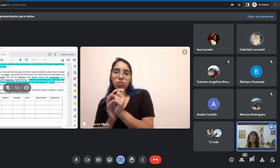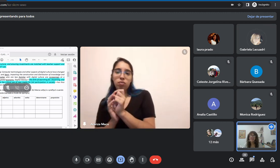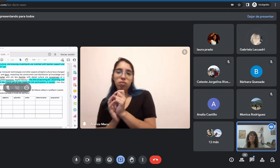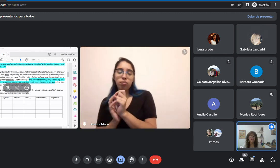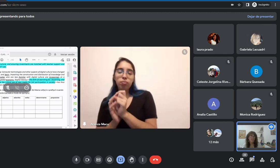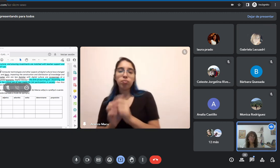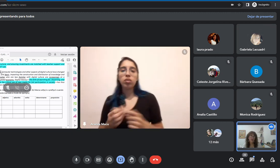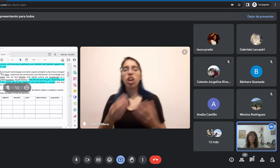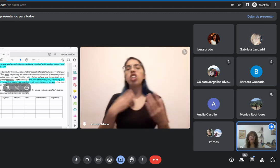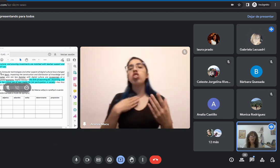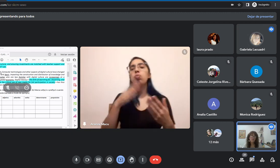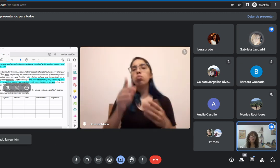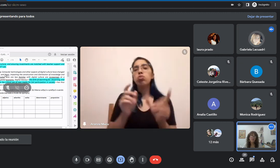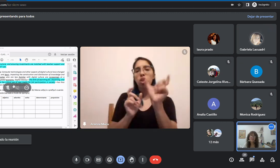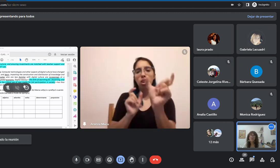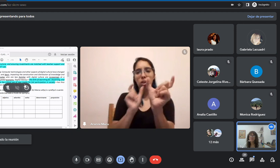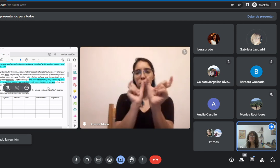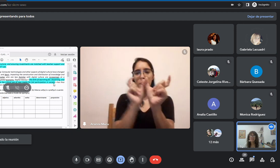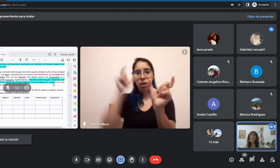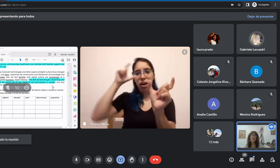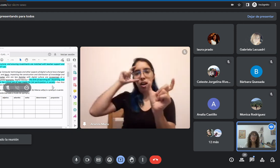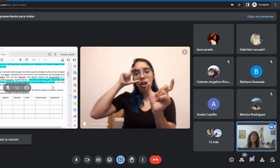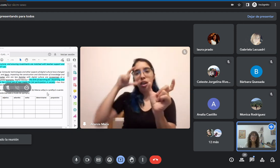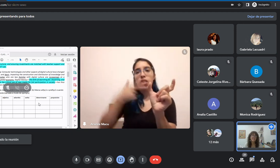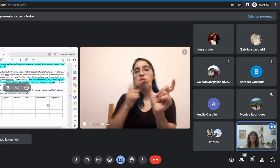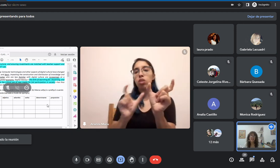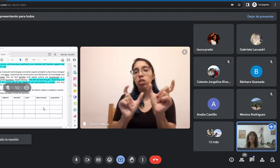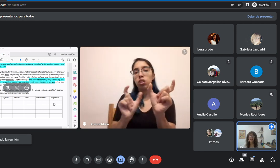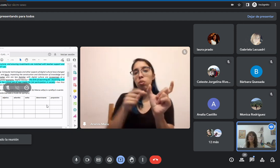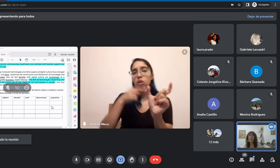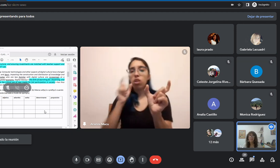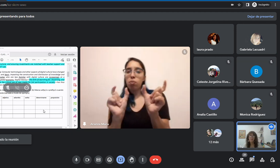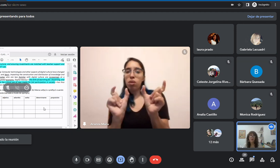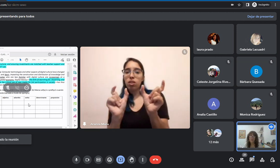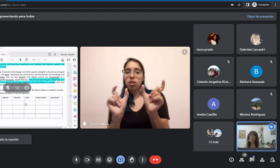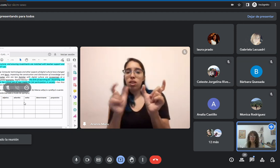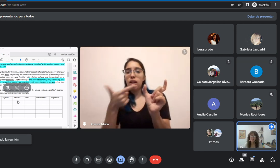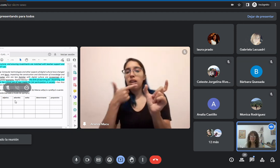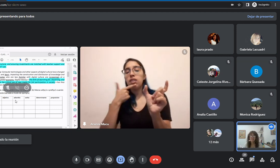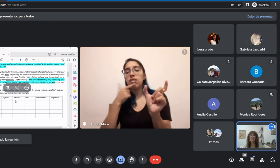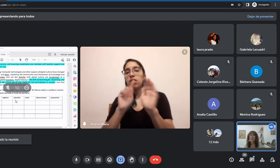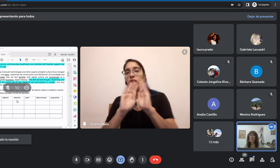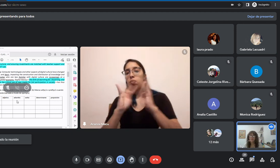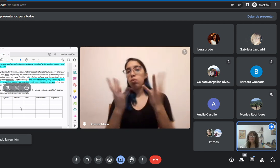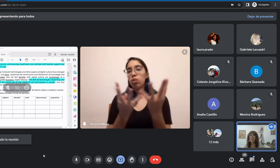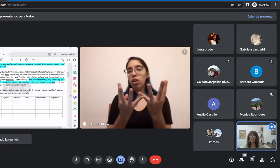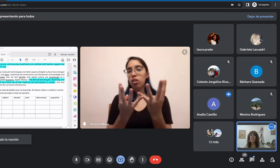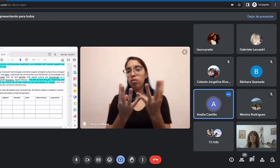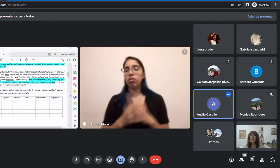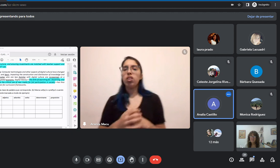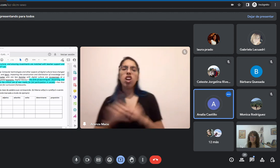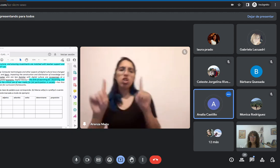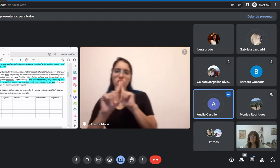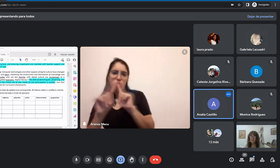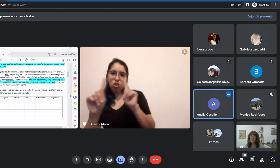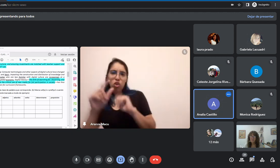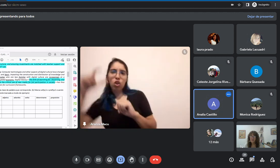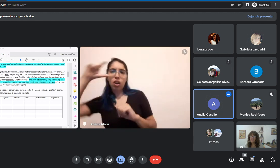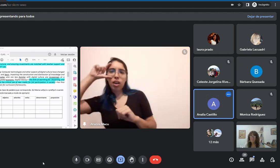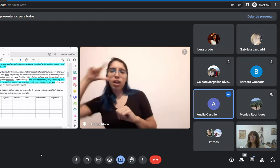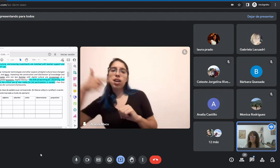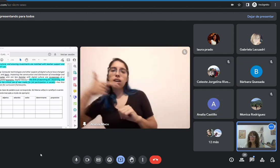ES, approach. O sea, la ES se le agrega para el plural, ¿sí? Eso nada más.